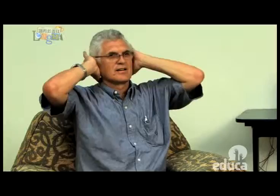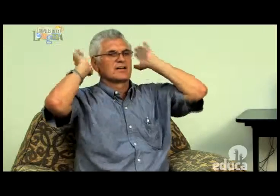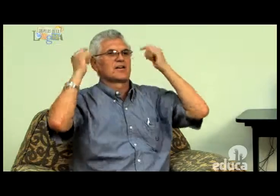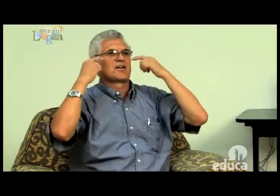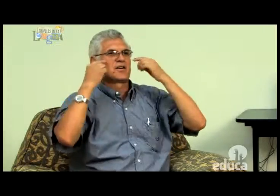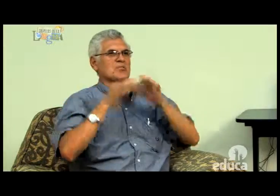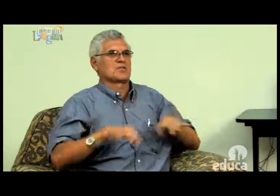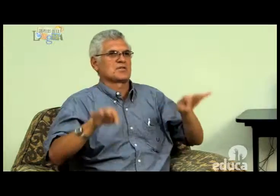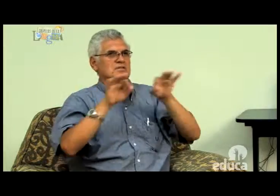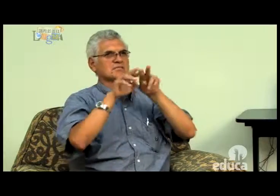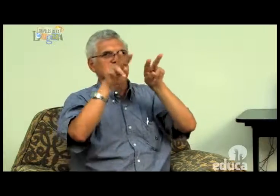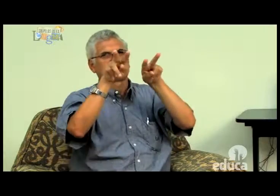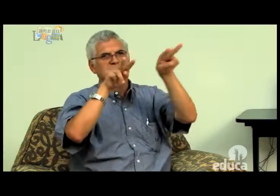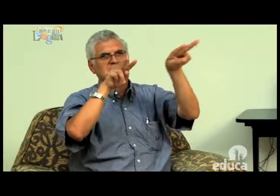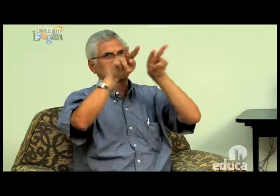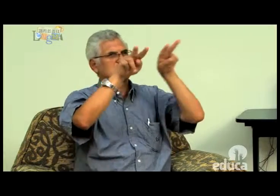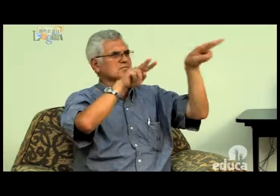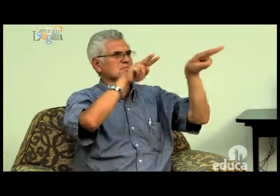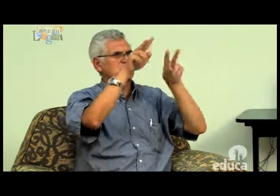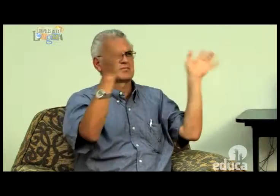Así es como no me complico la vida para nada.